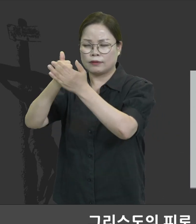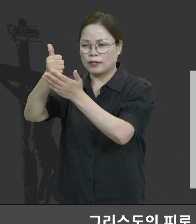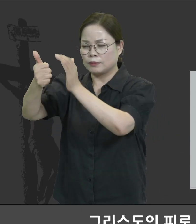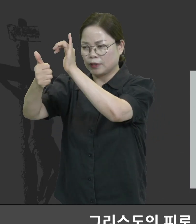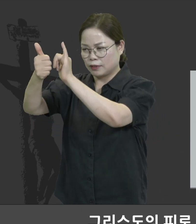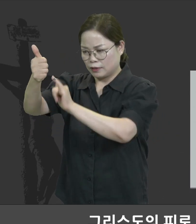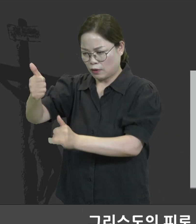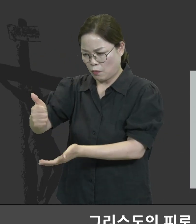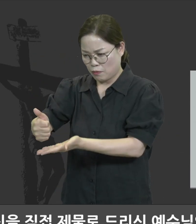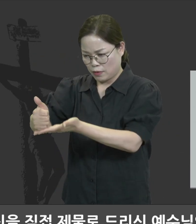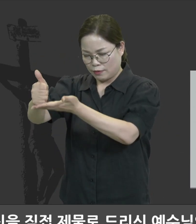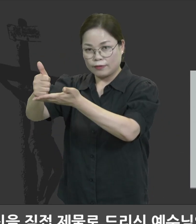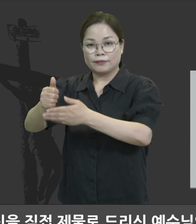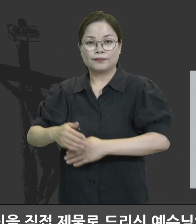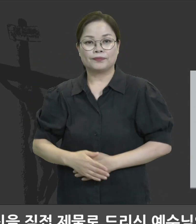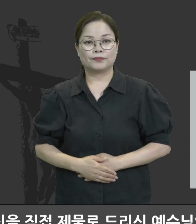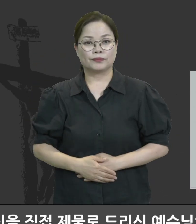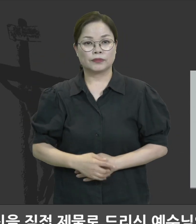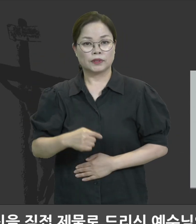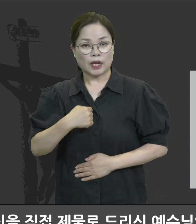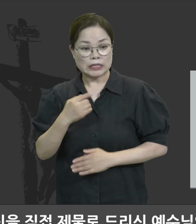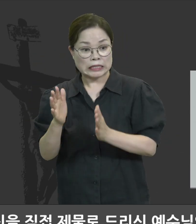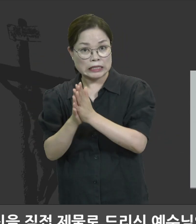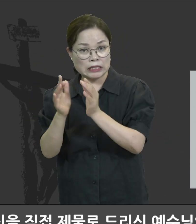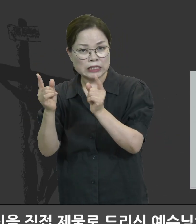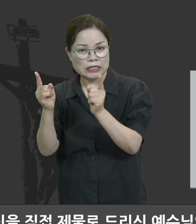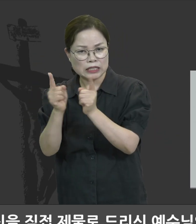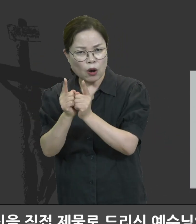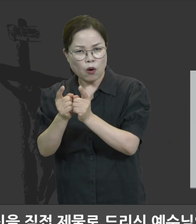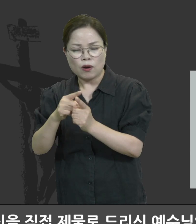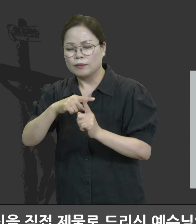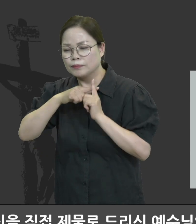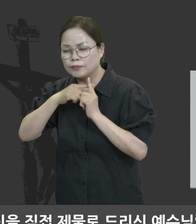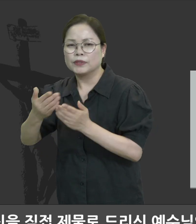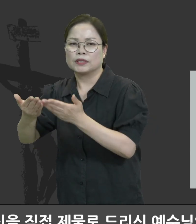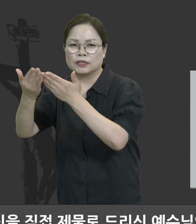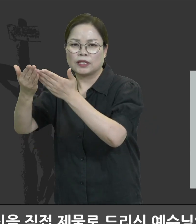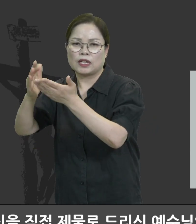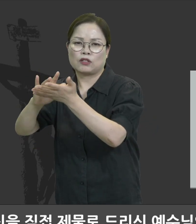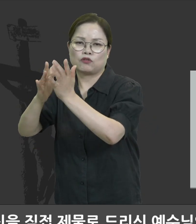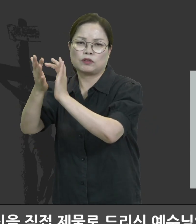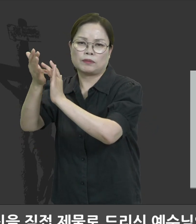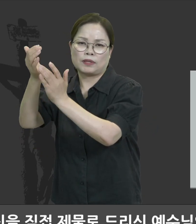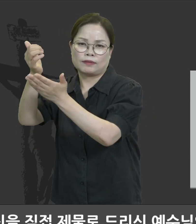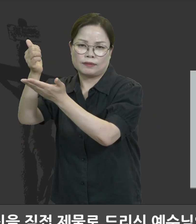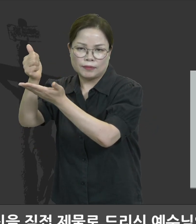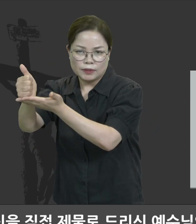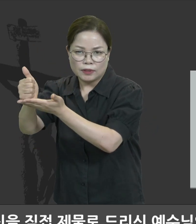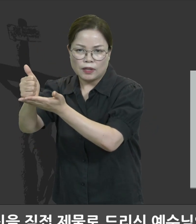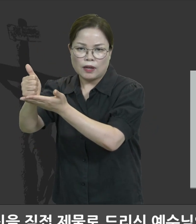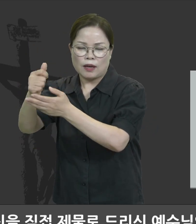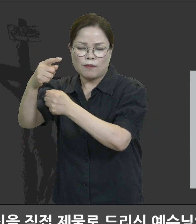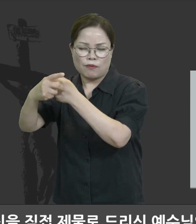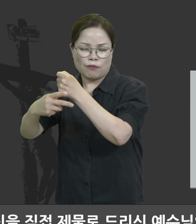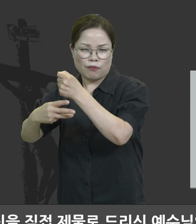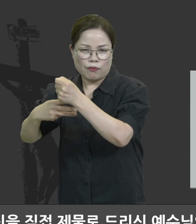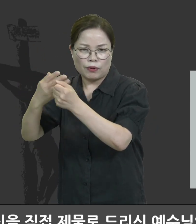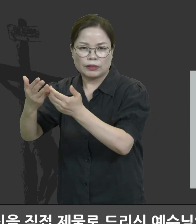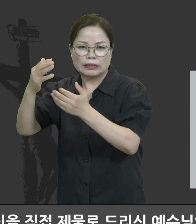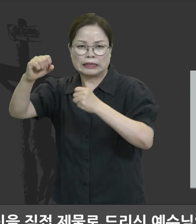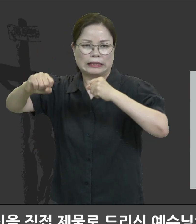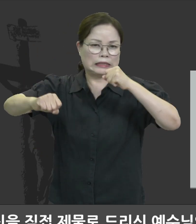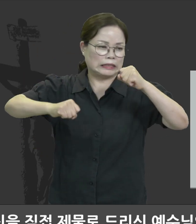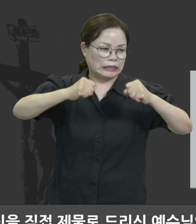섬기게 합니다. 자신을 직접 제물로 드리신 예수님의 희생 제사는 매년 드려지는